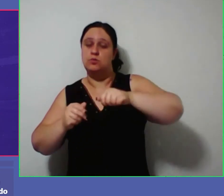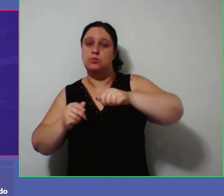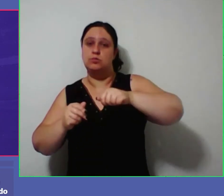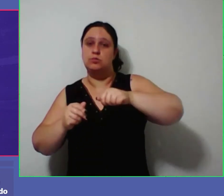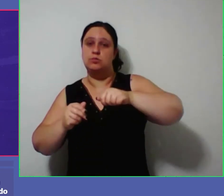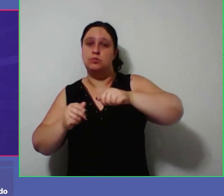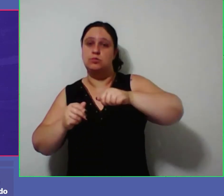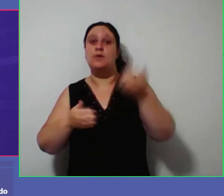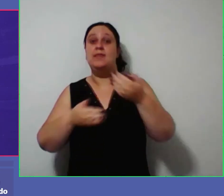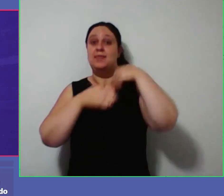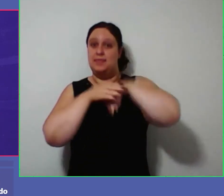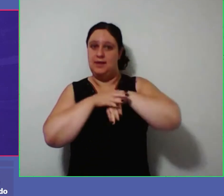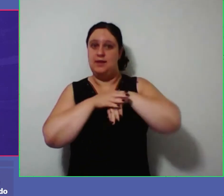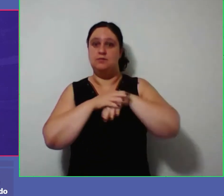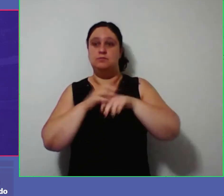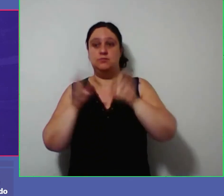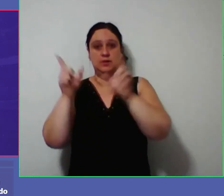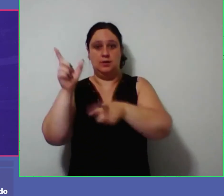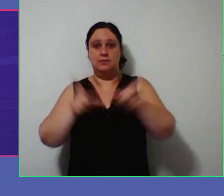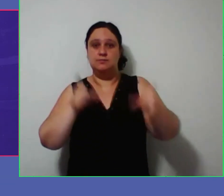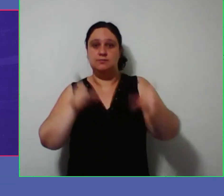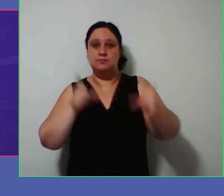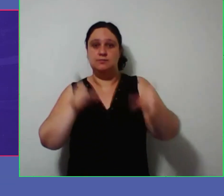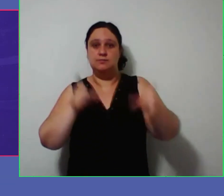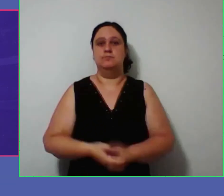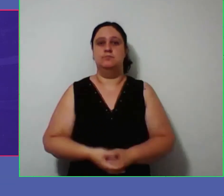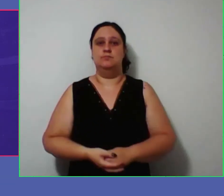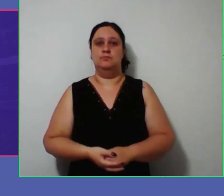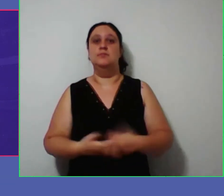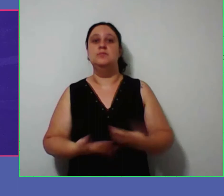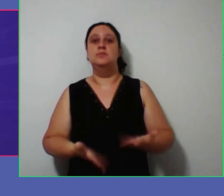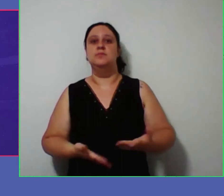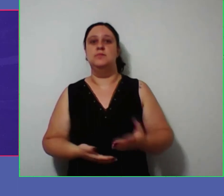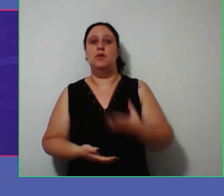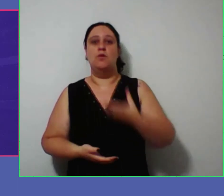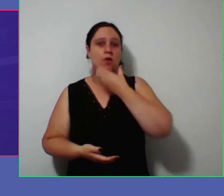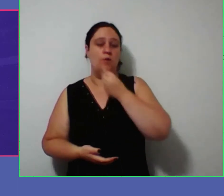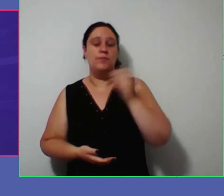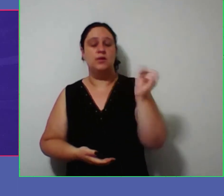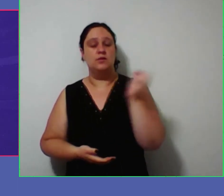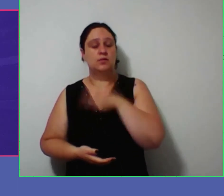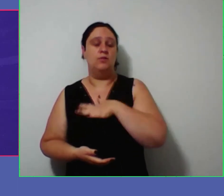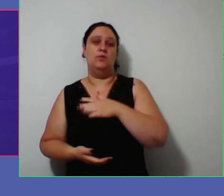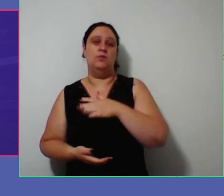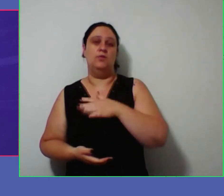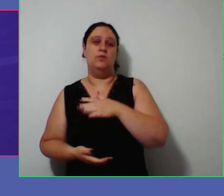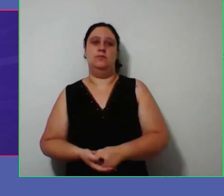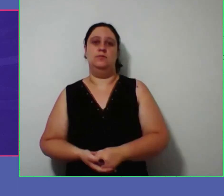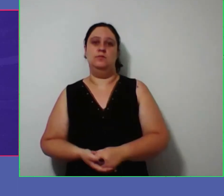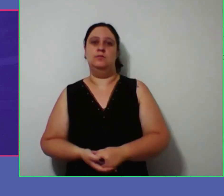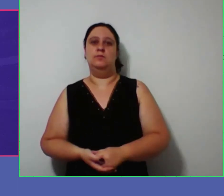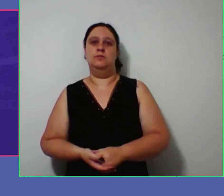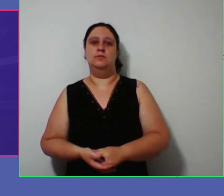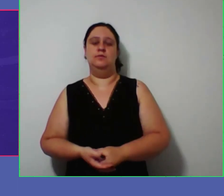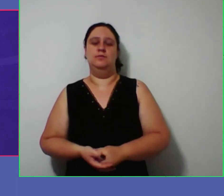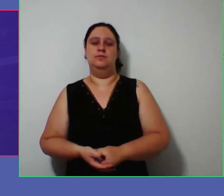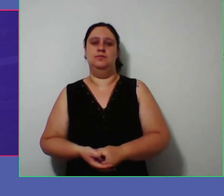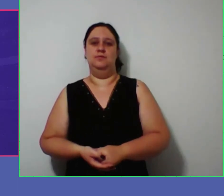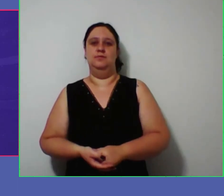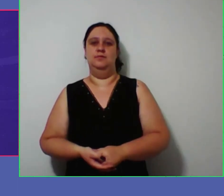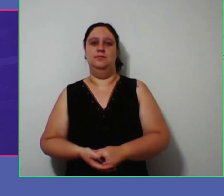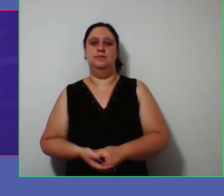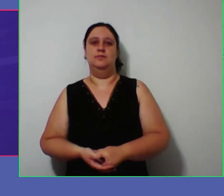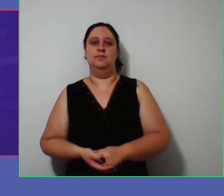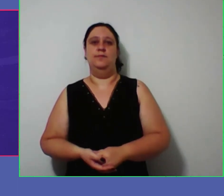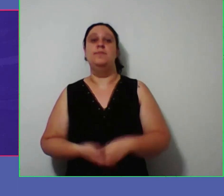homem. Deus está querendo edificar-nos dessa forma, tá? Por isso,